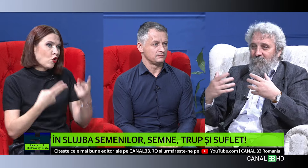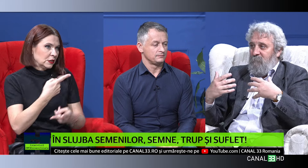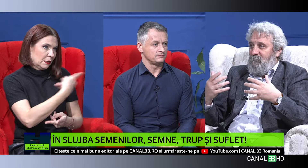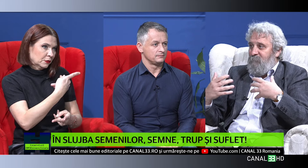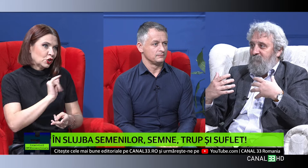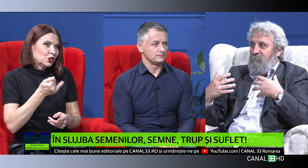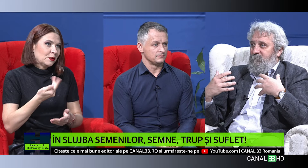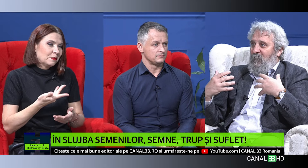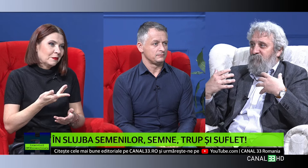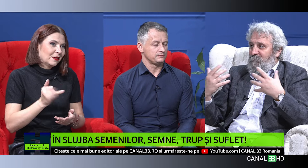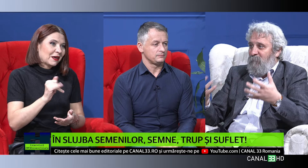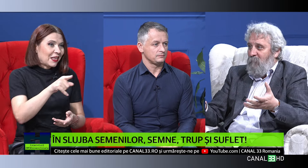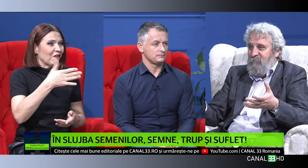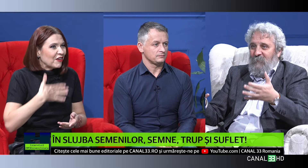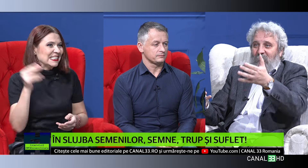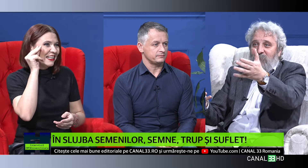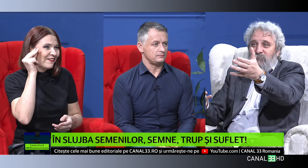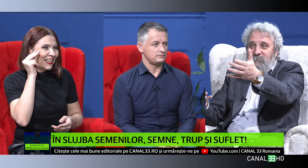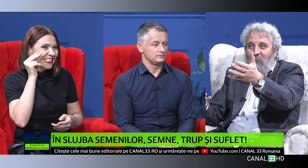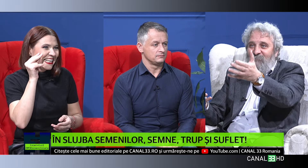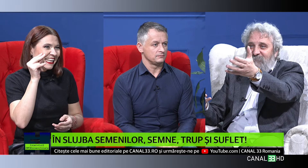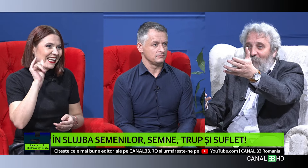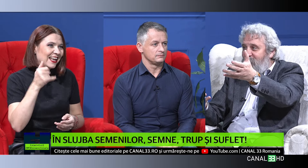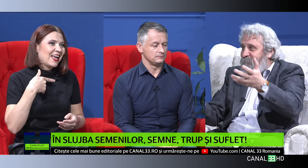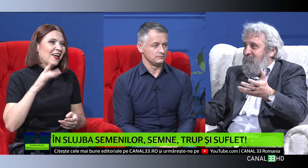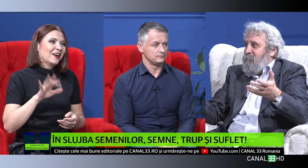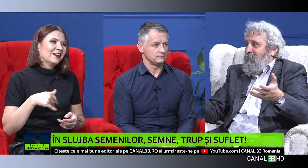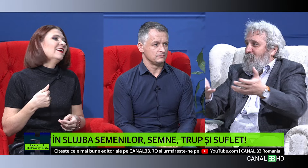eu aș învăța-o cu drag dacă aș avea de unde, fiindcă până acum